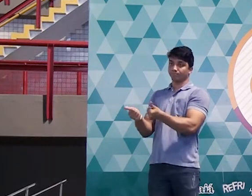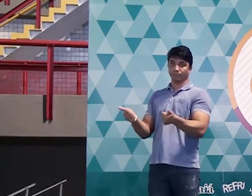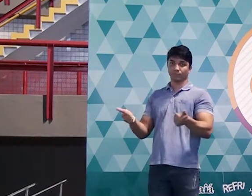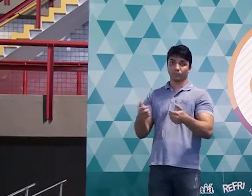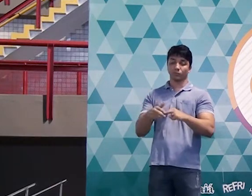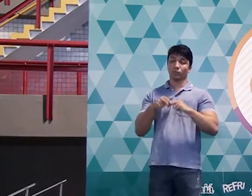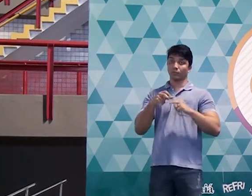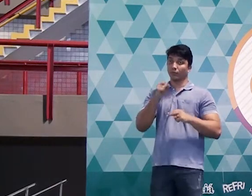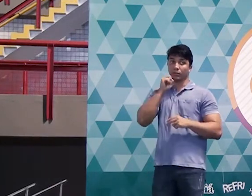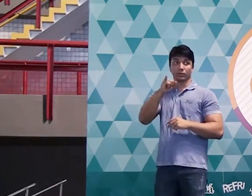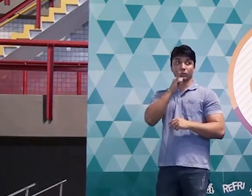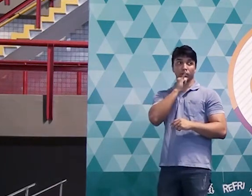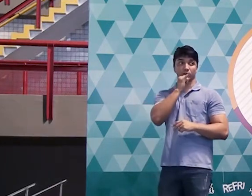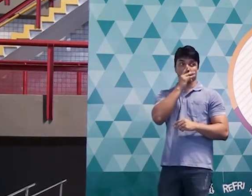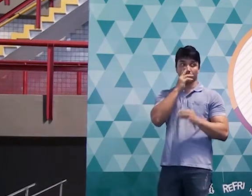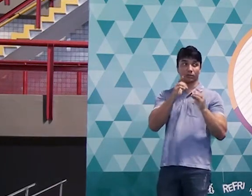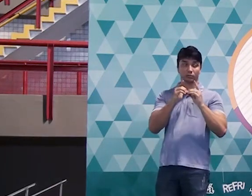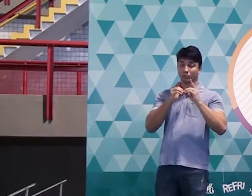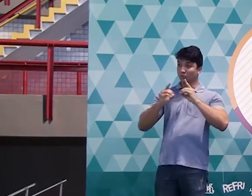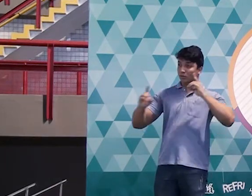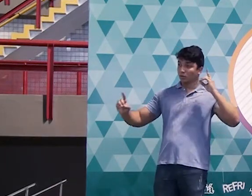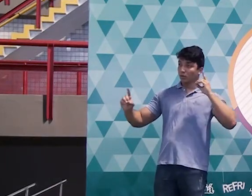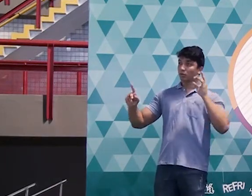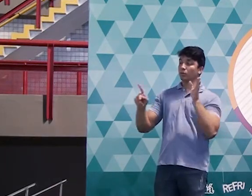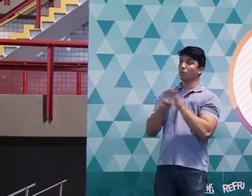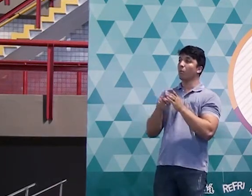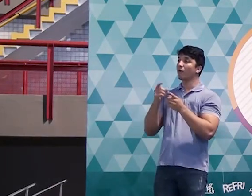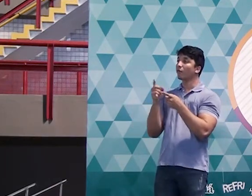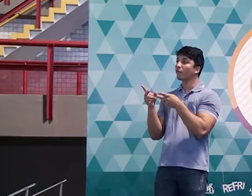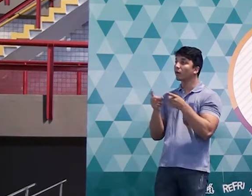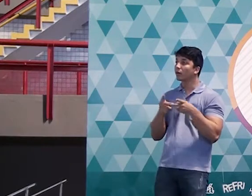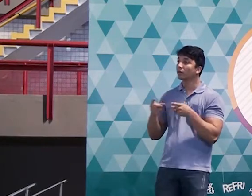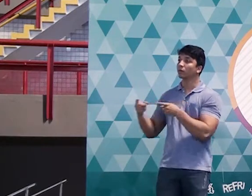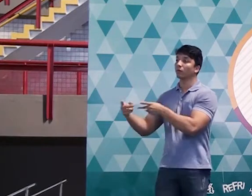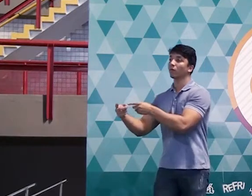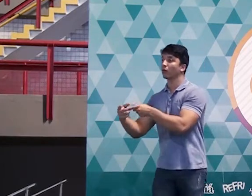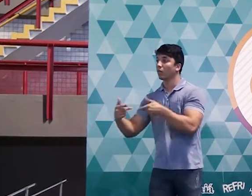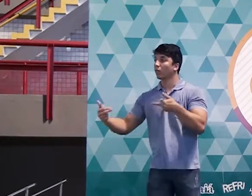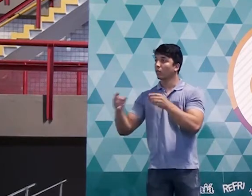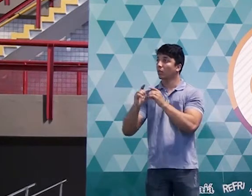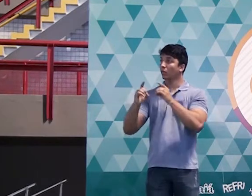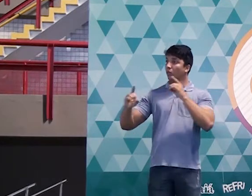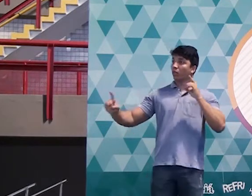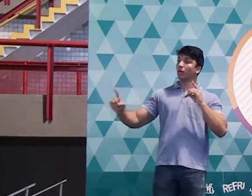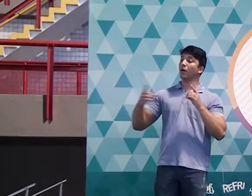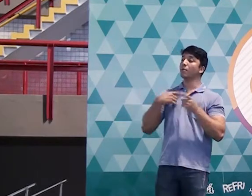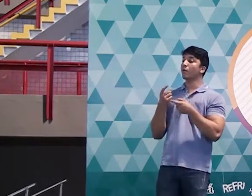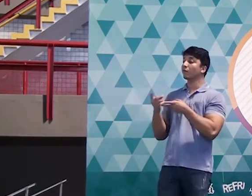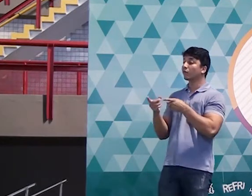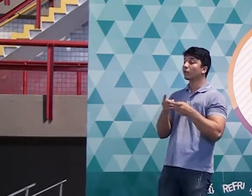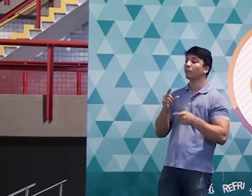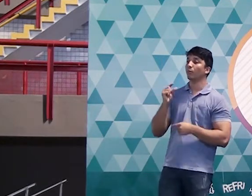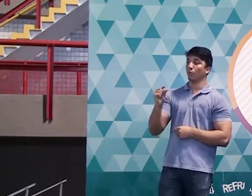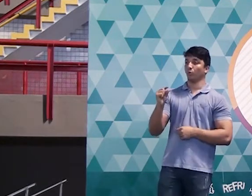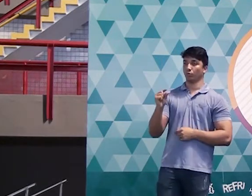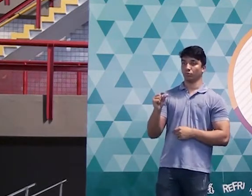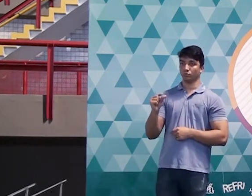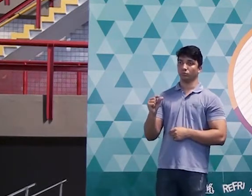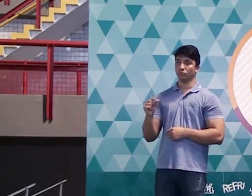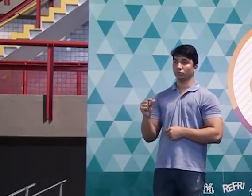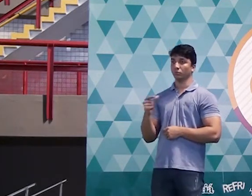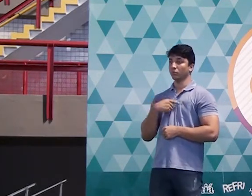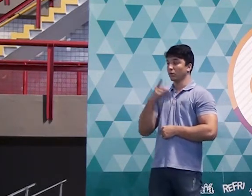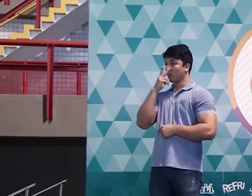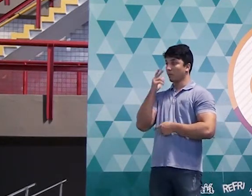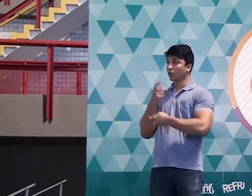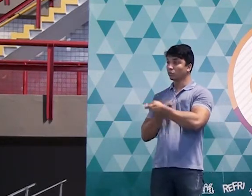Então, se eu aumentar a distância entre os pontos comerciais, eu tenho menos produto para comercializar. O